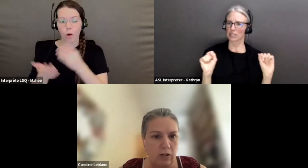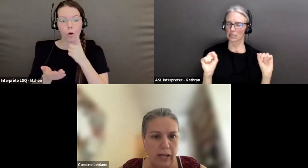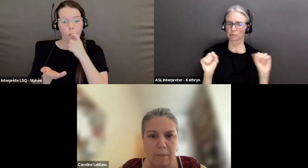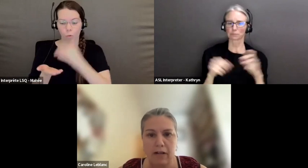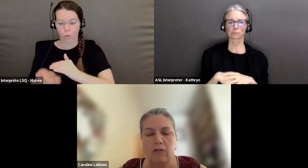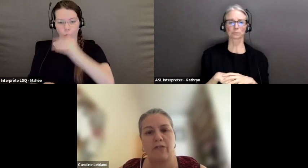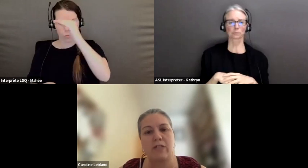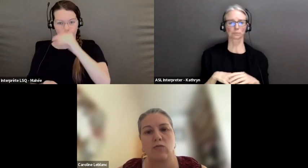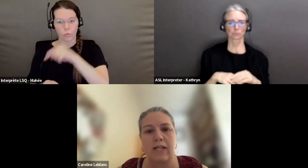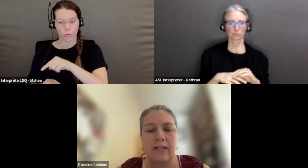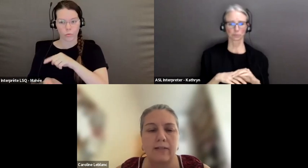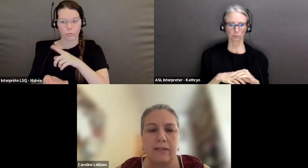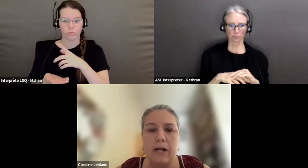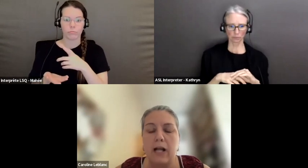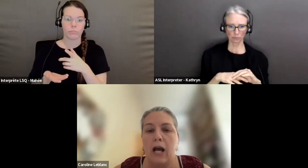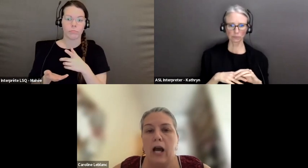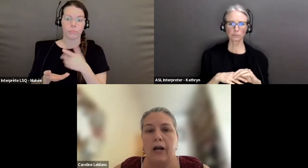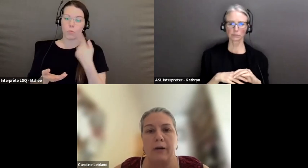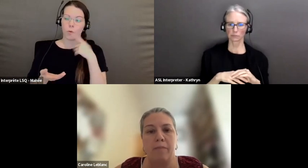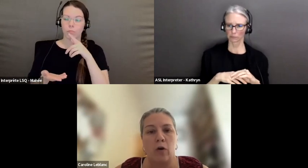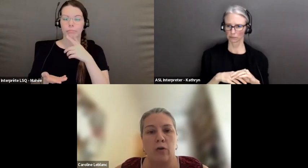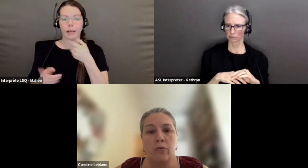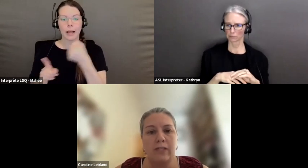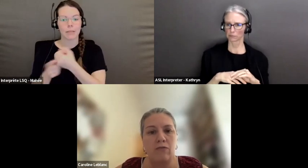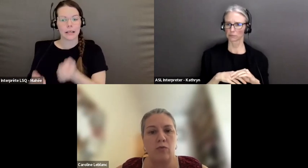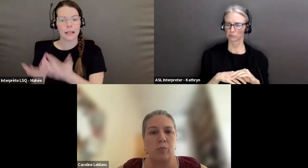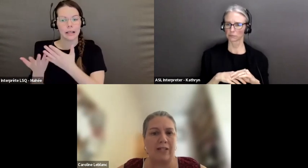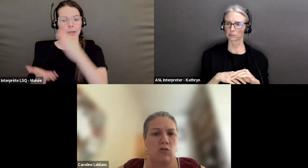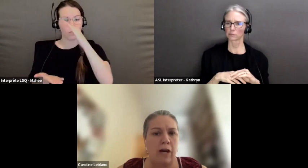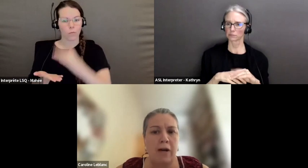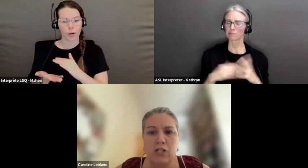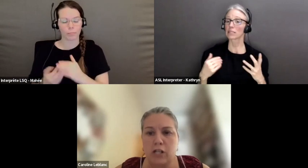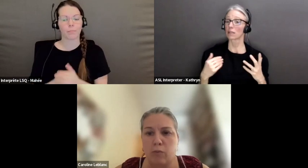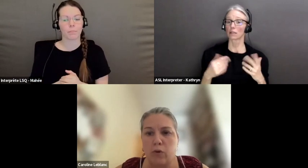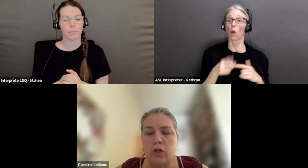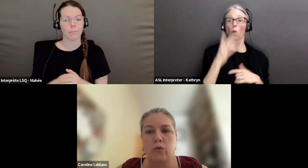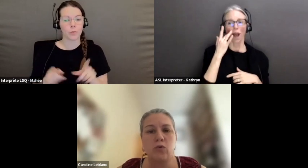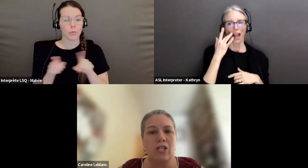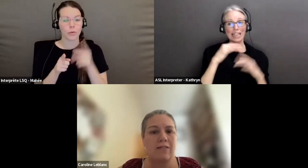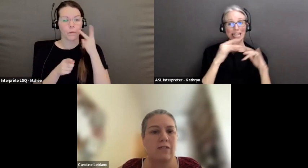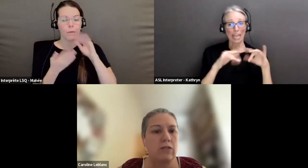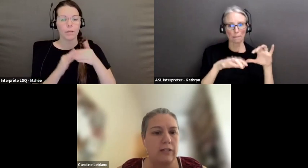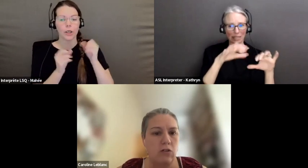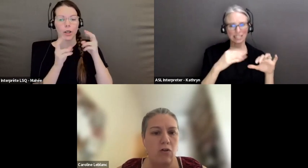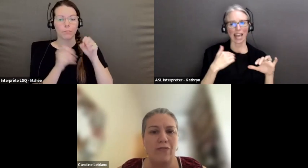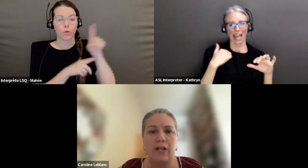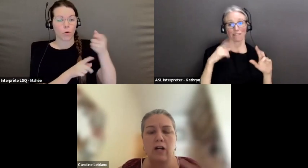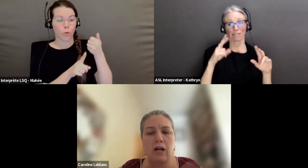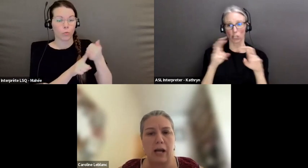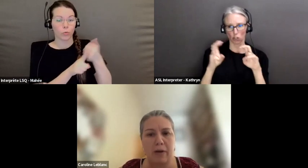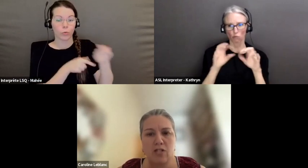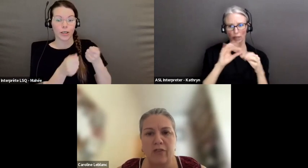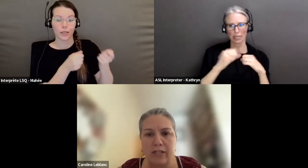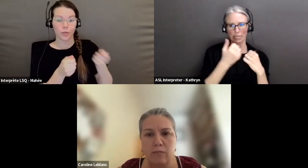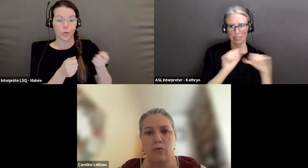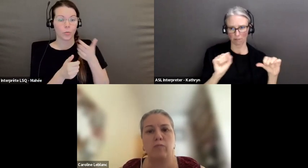minimiser l'impact là, face aux incendies. On a aussi vu plus particulièrement à Sherbrooke une autogestion des dons via